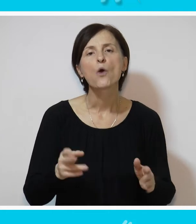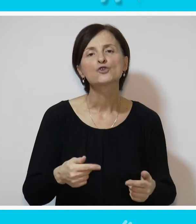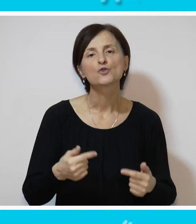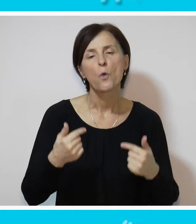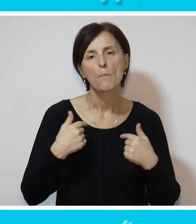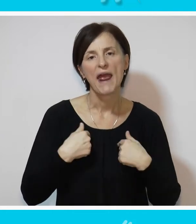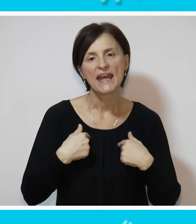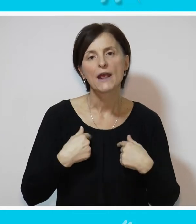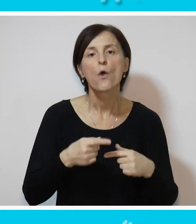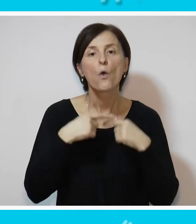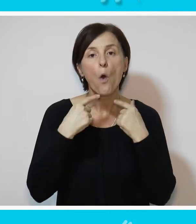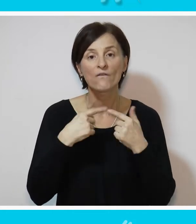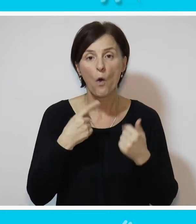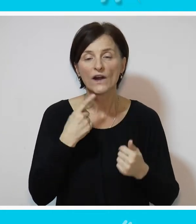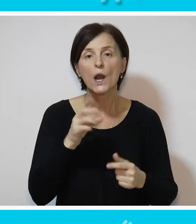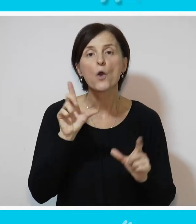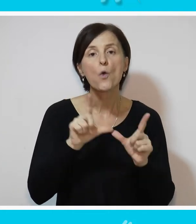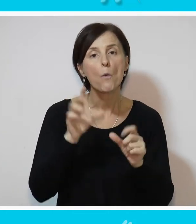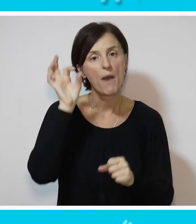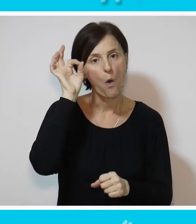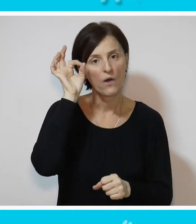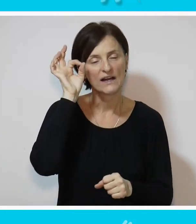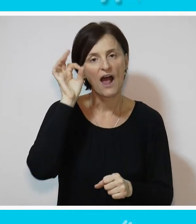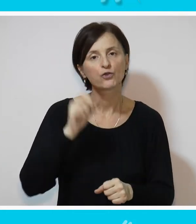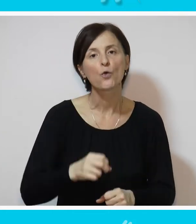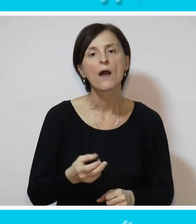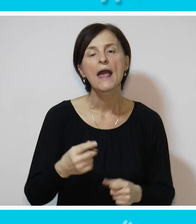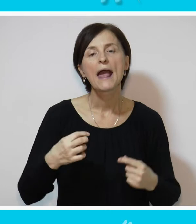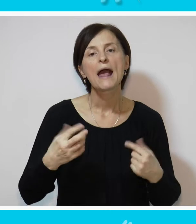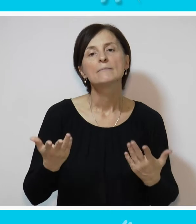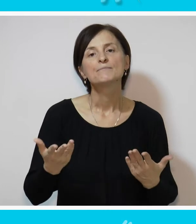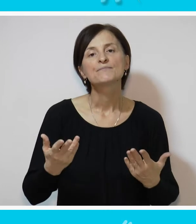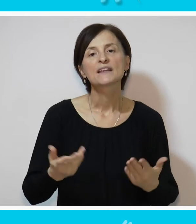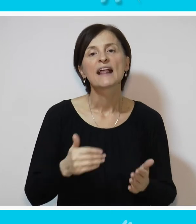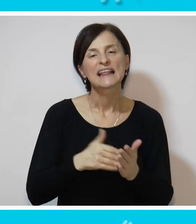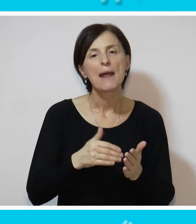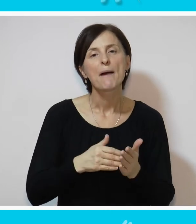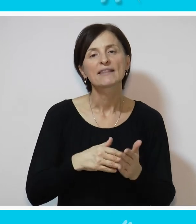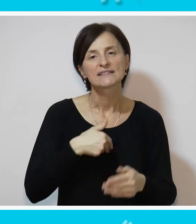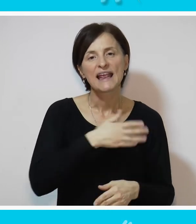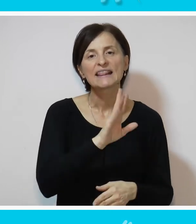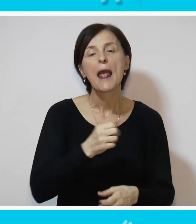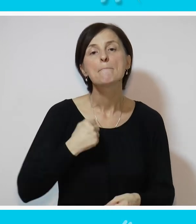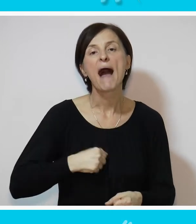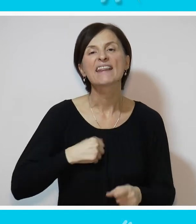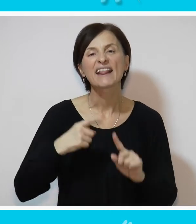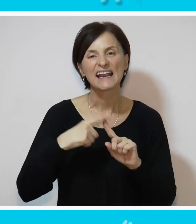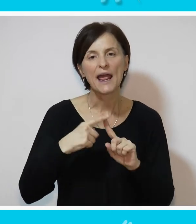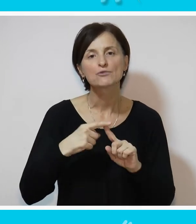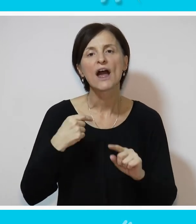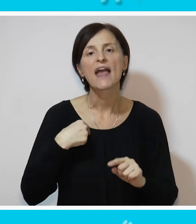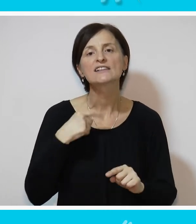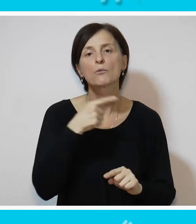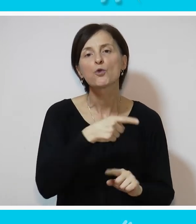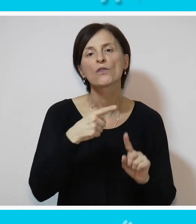mi preporučuju u Beogradu profesorka Banja Trepča, a